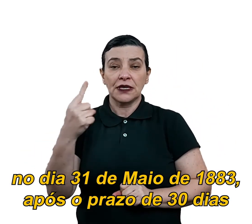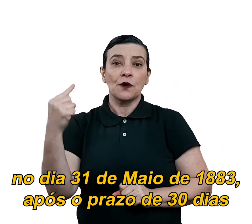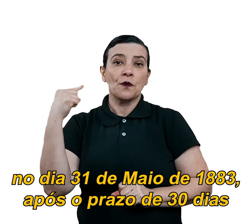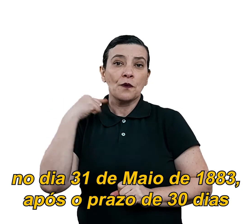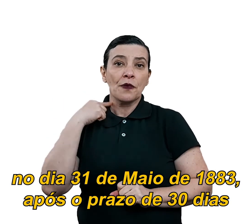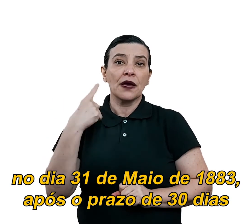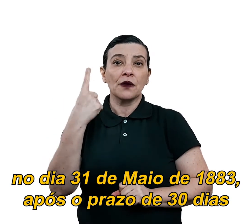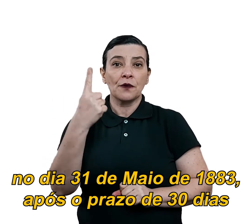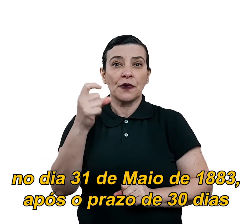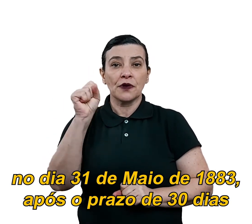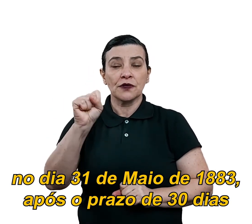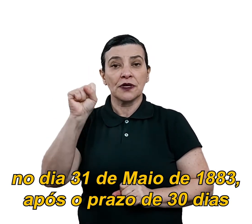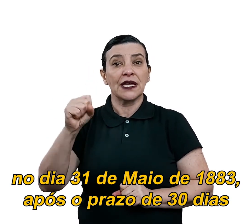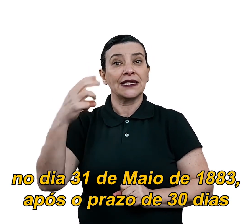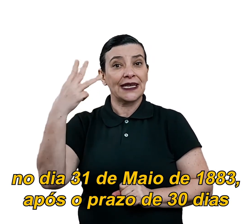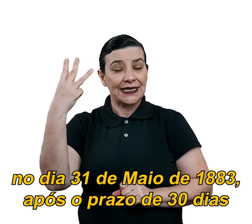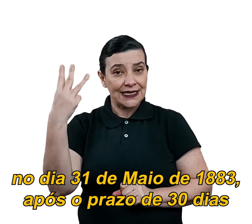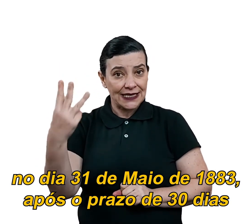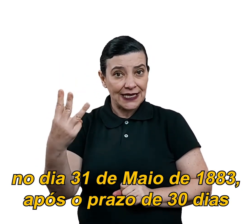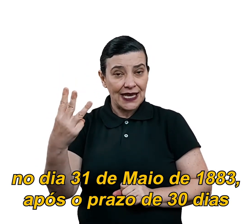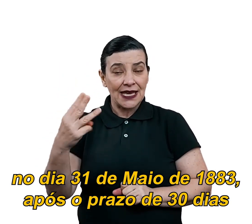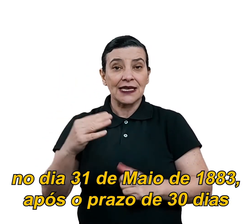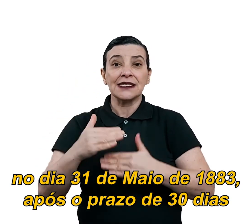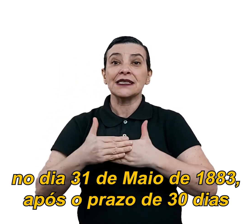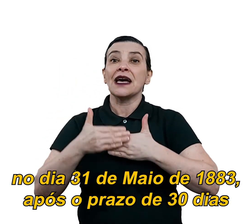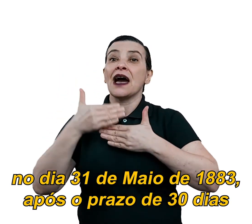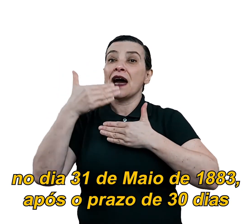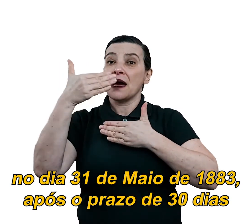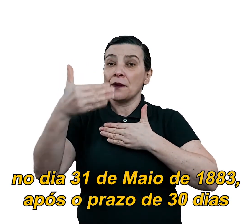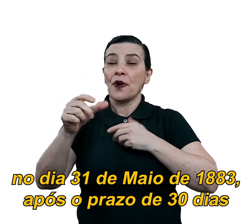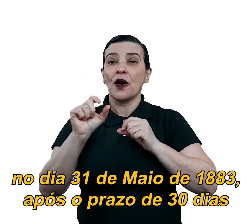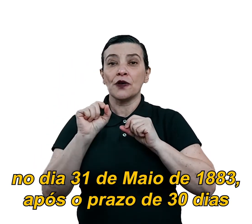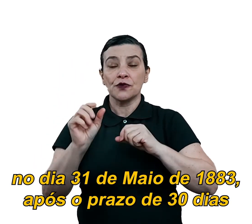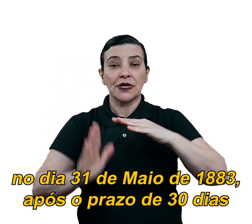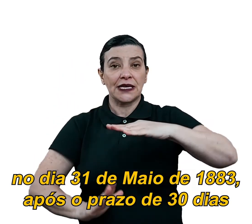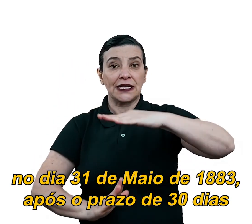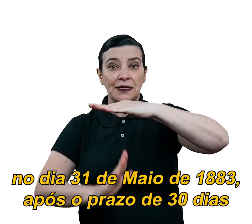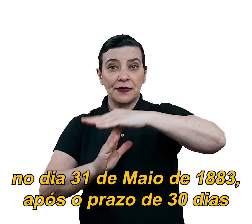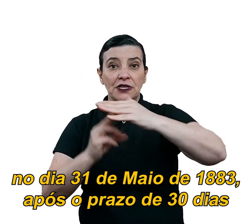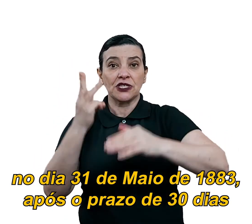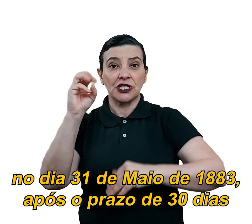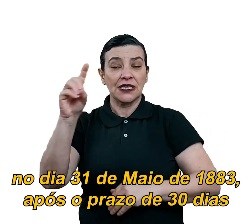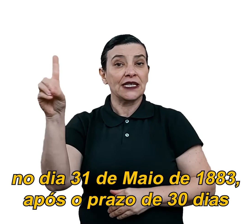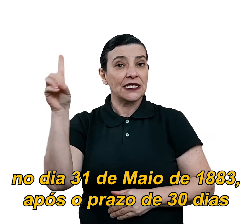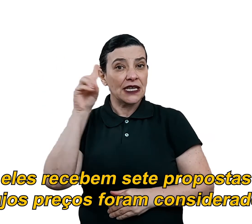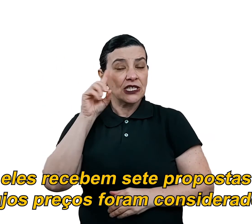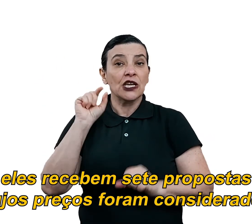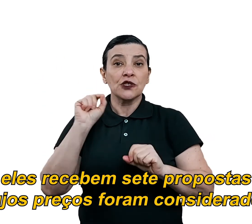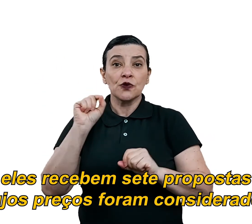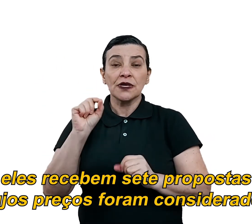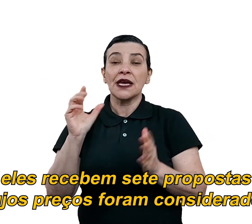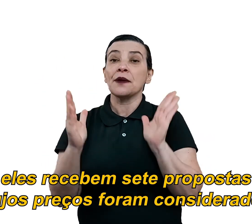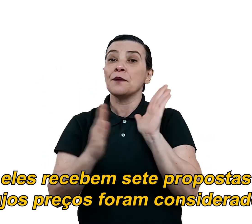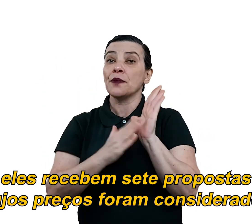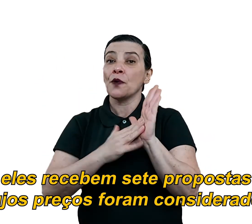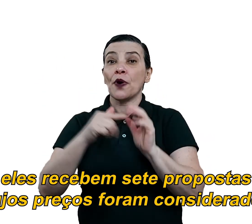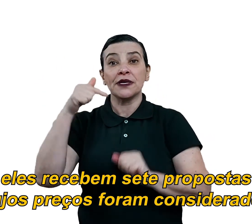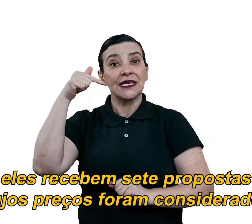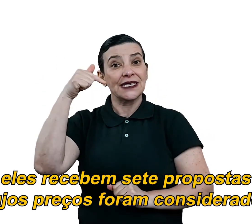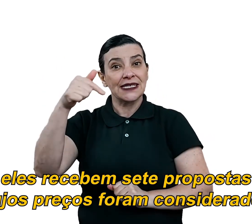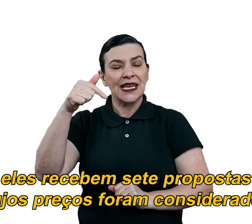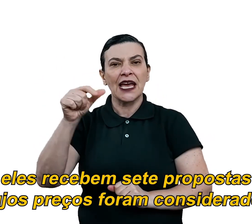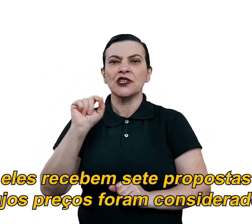no dia 31 de maio de 1883. Após o prazo de 30 dias, eles recebem